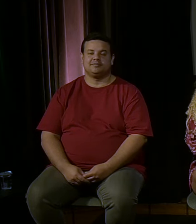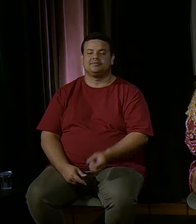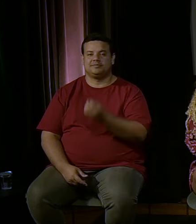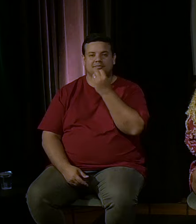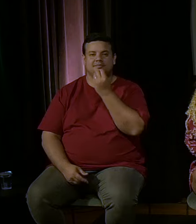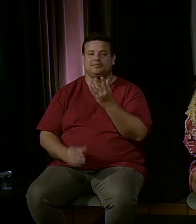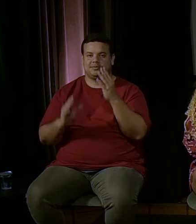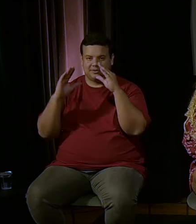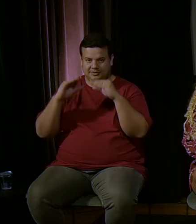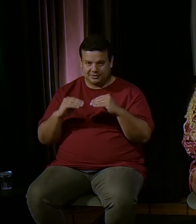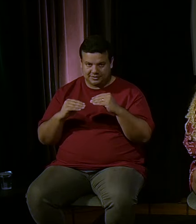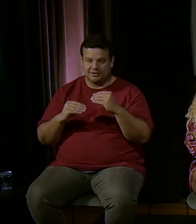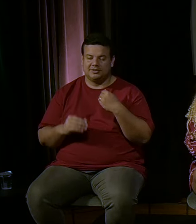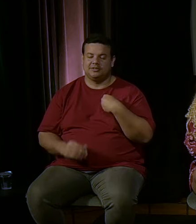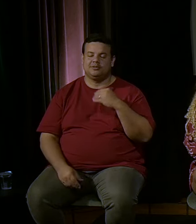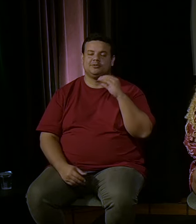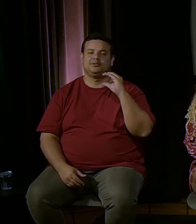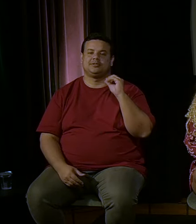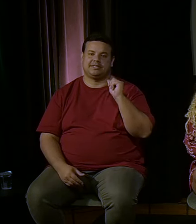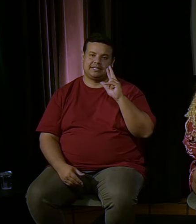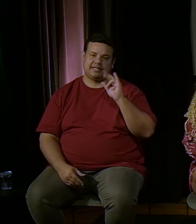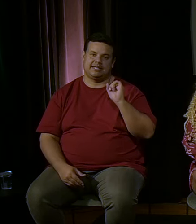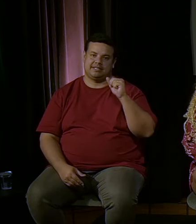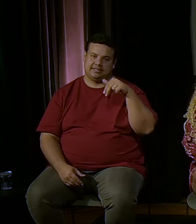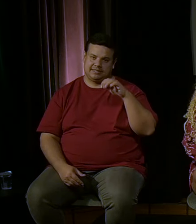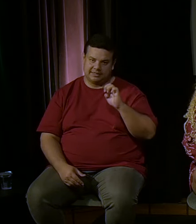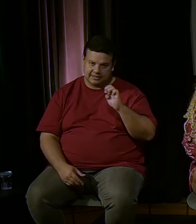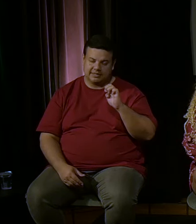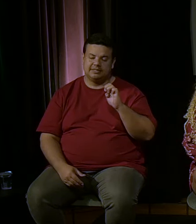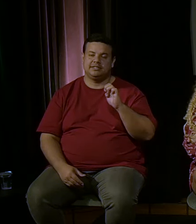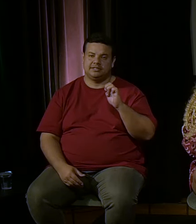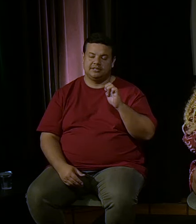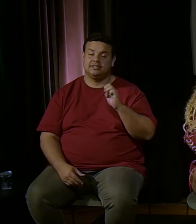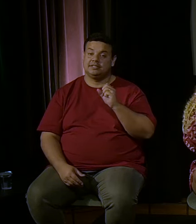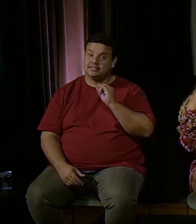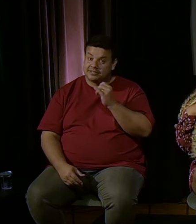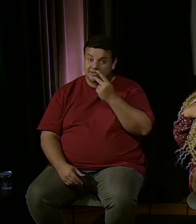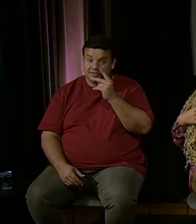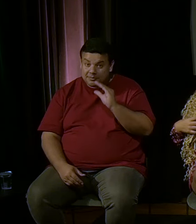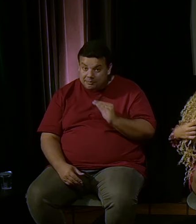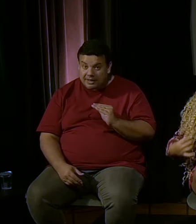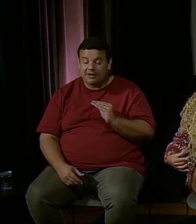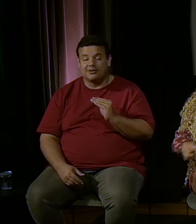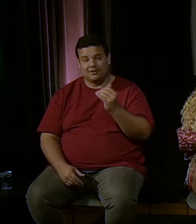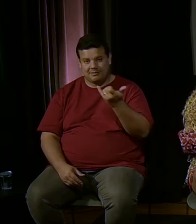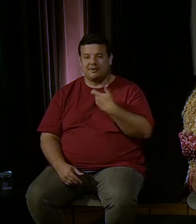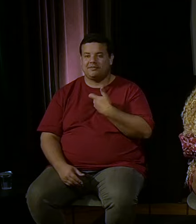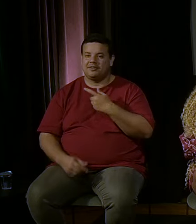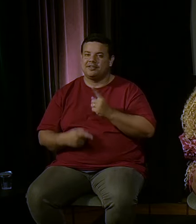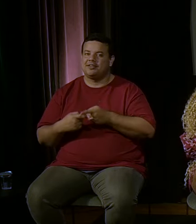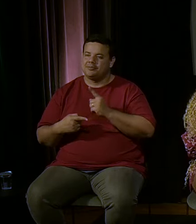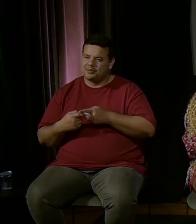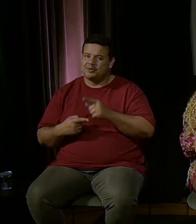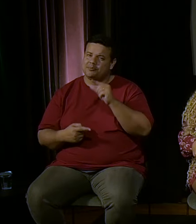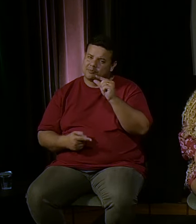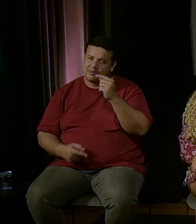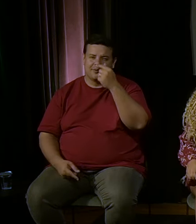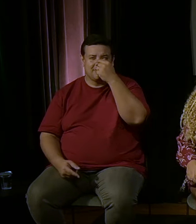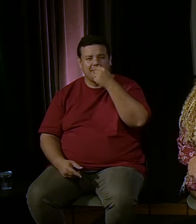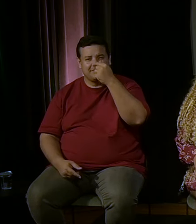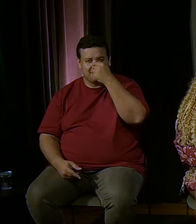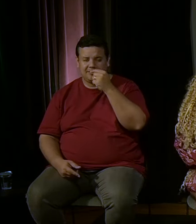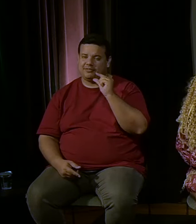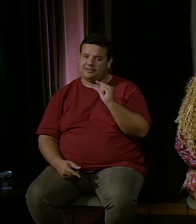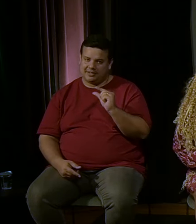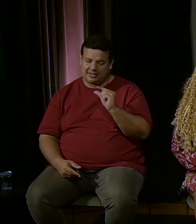Boa noite, eu sou Karine Martins. Se eu estiver falando baixo, vocês me avisem, porque eu estou um pouquinho resfriada.